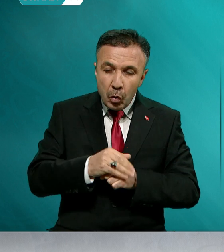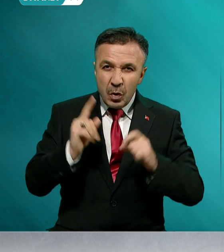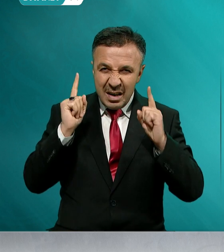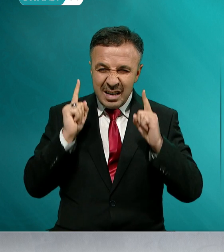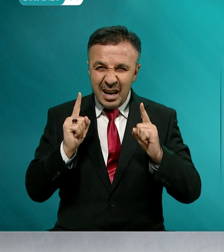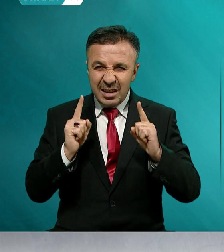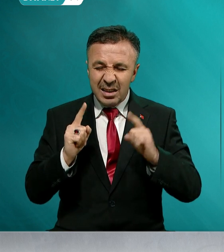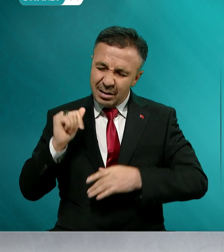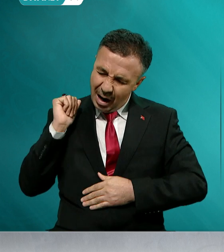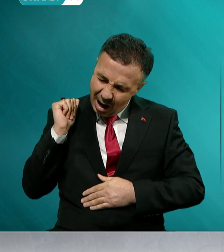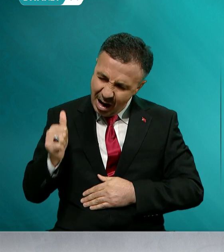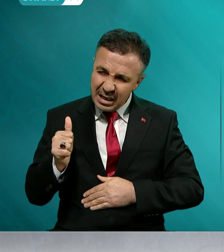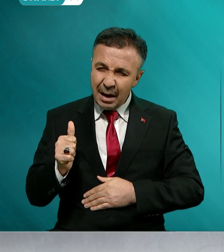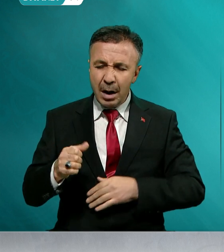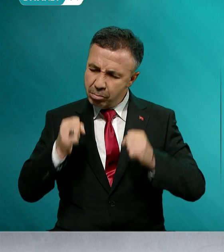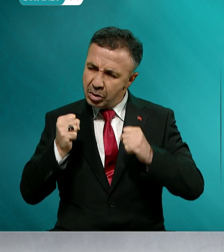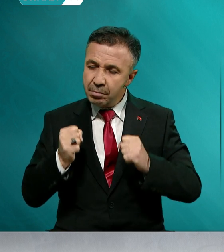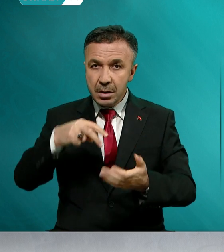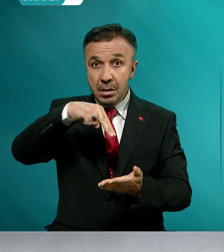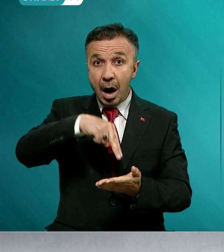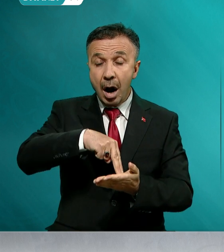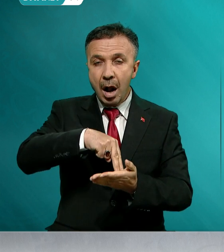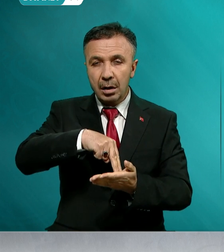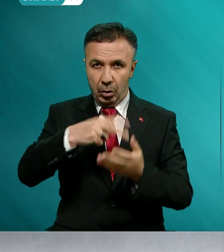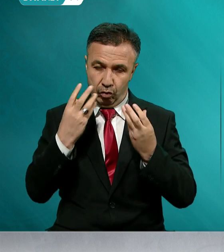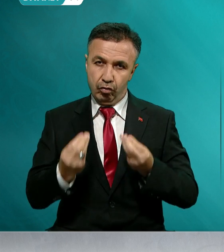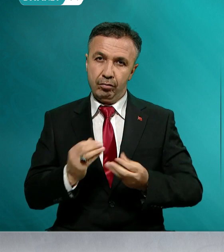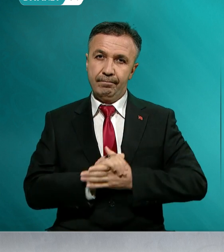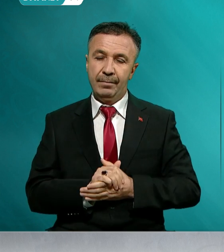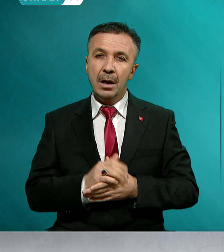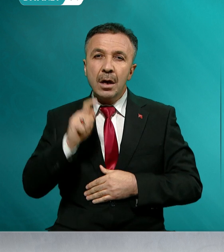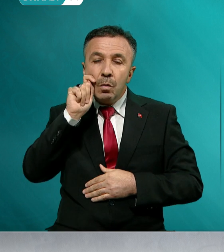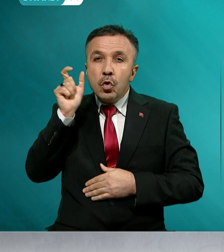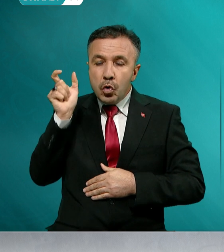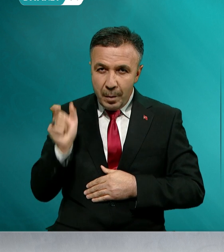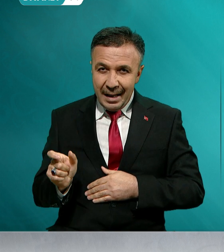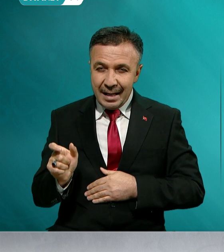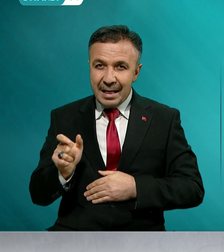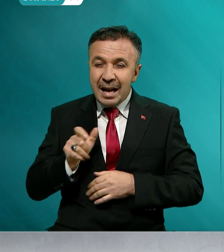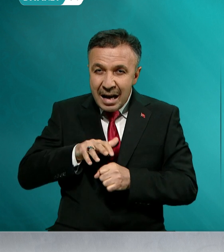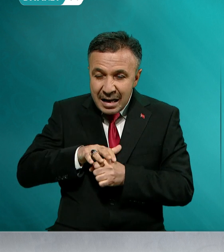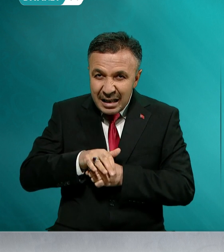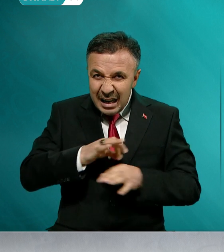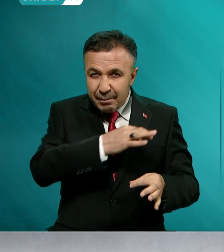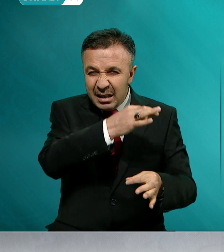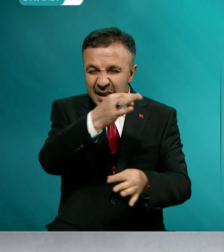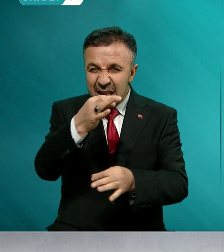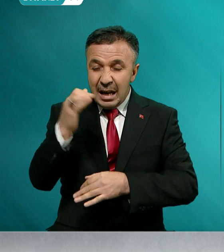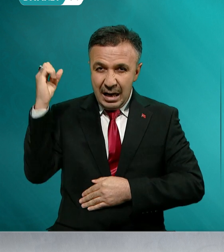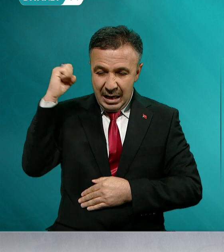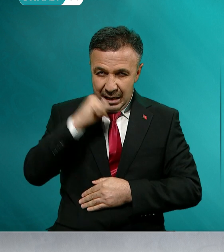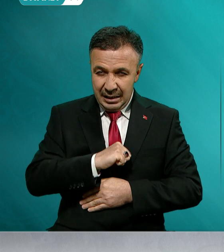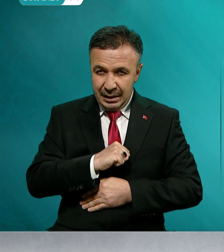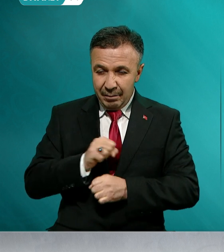karşısında daima dimdik ayaktadır Mümin zalime Hasım